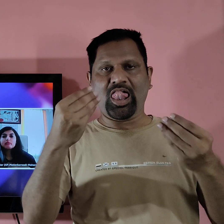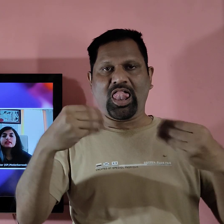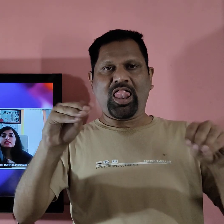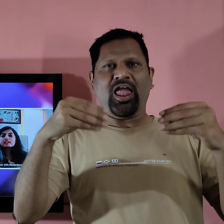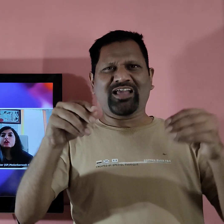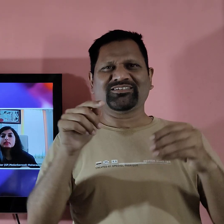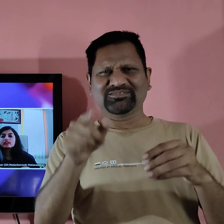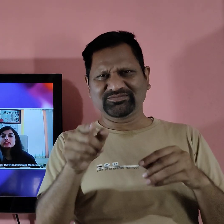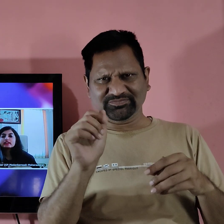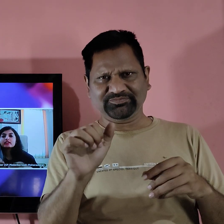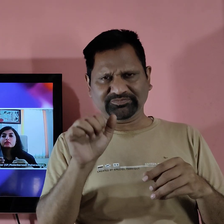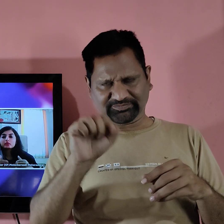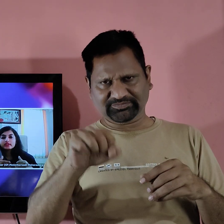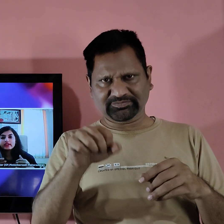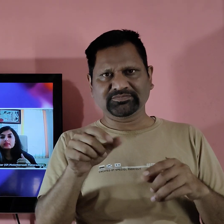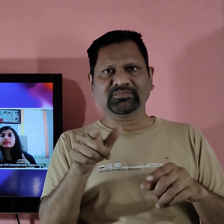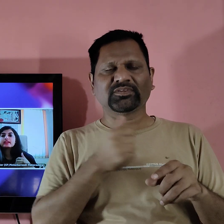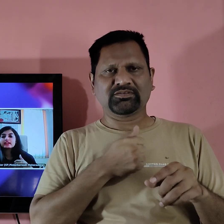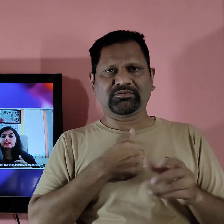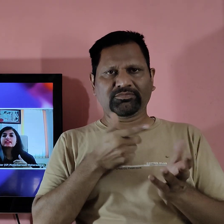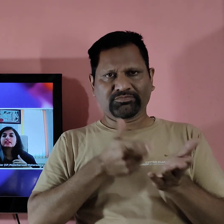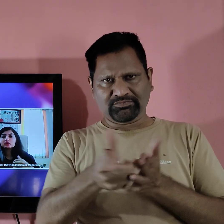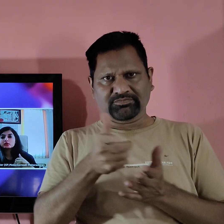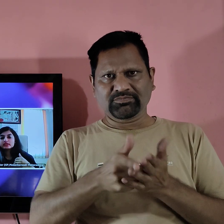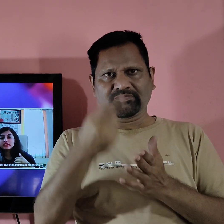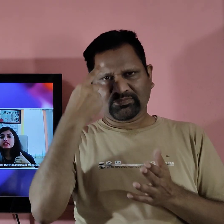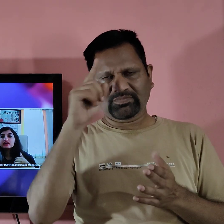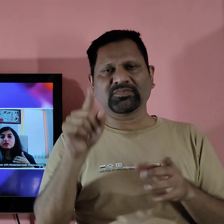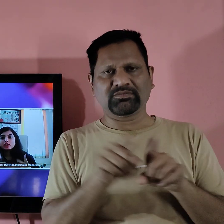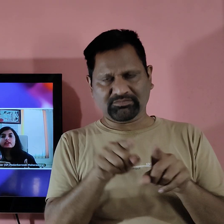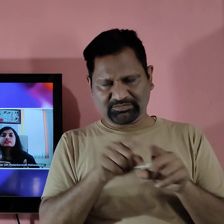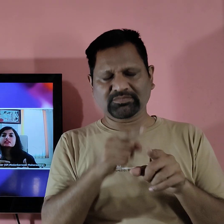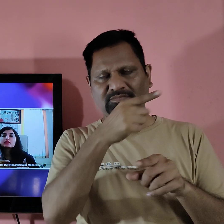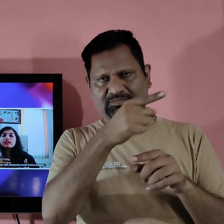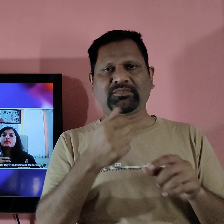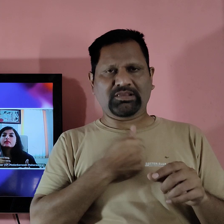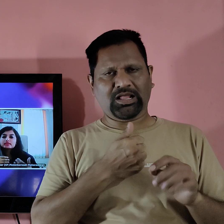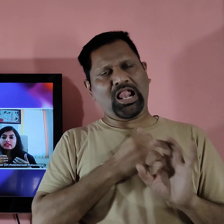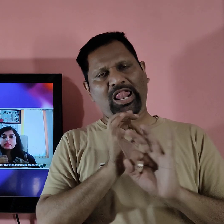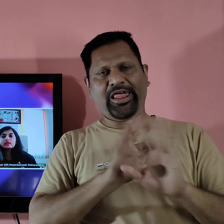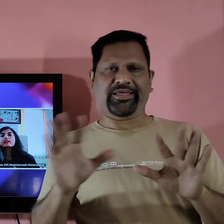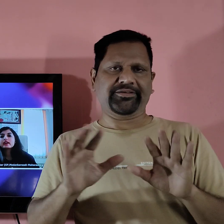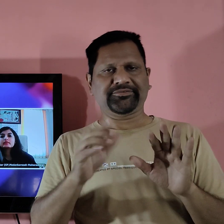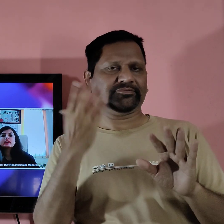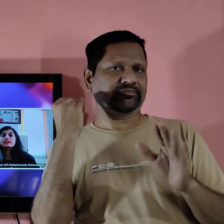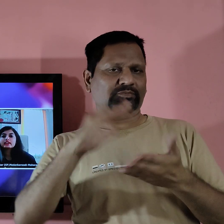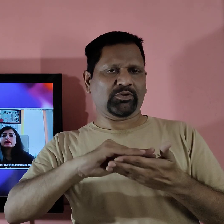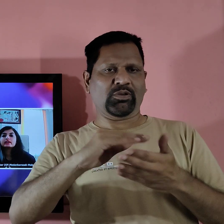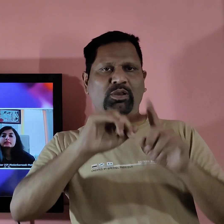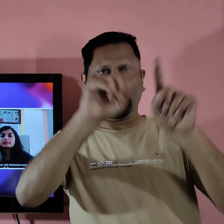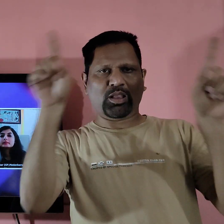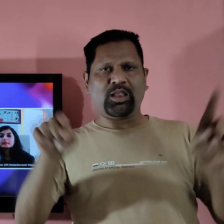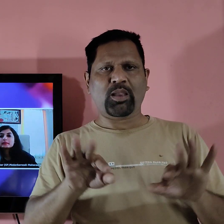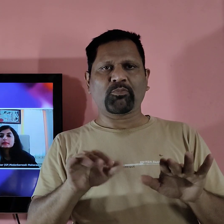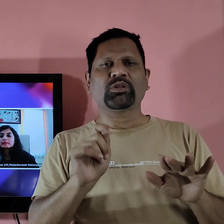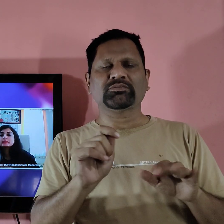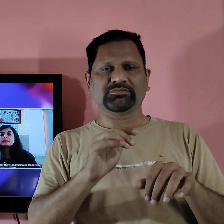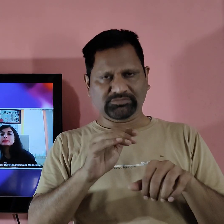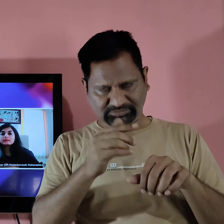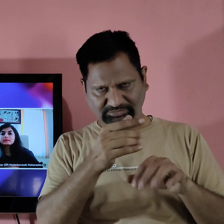लिए हमने जो ग्राम पंचायत के ऑपरेटर है वो उनके हेल्प के लिए रहते हैं और उनके कोऑर्डिनेशन द्वारा हम उसके ऊपर भी काम कर रहे